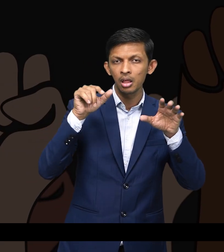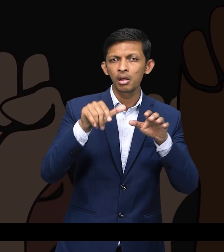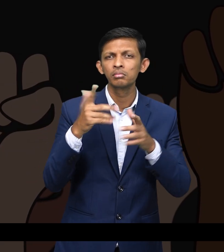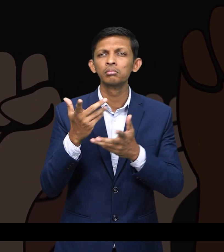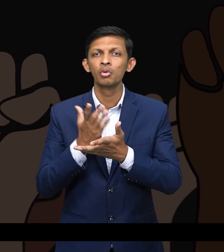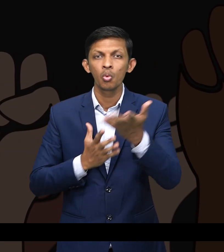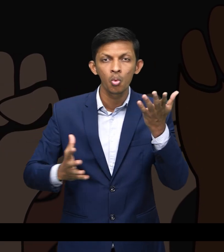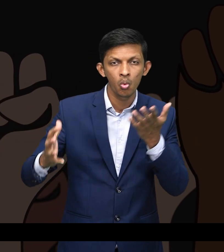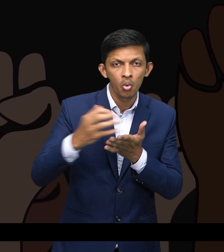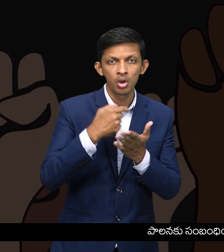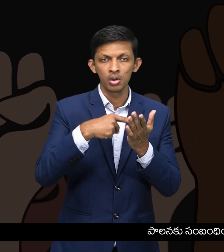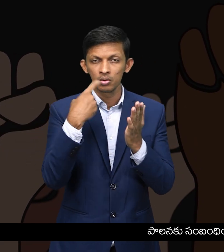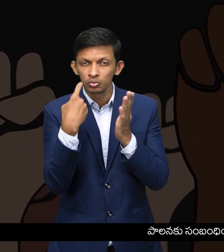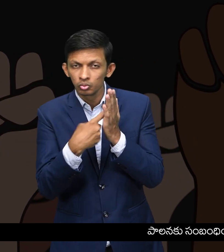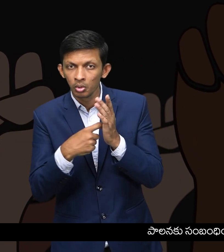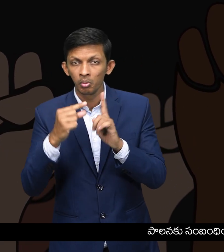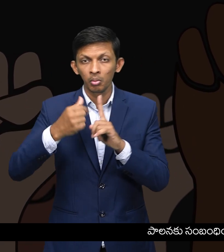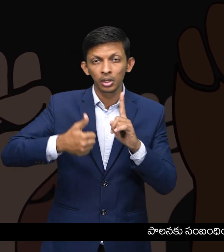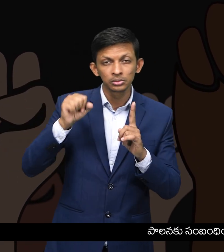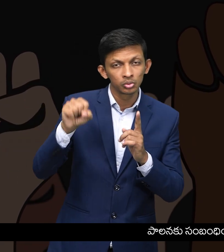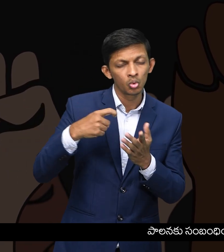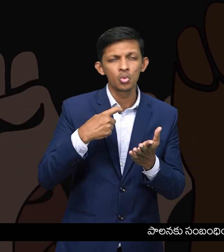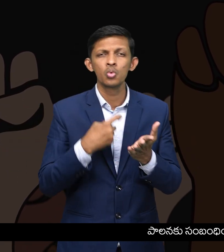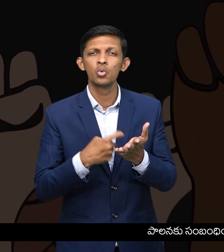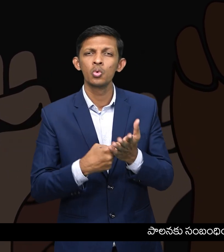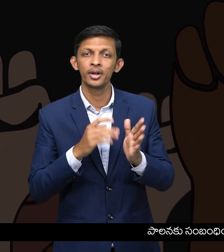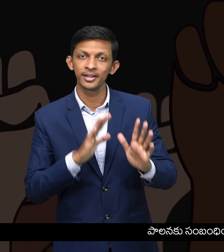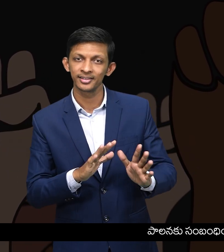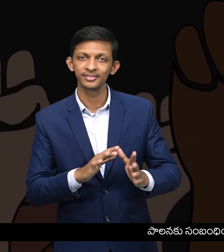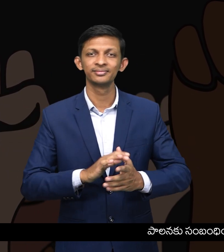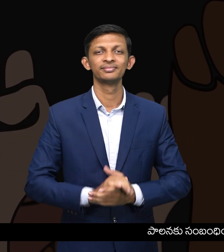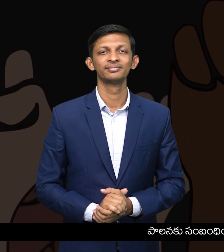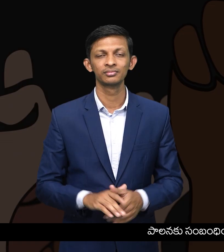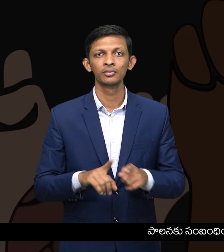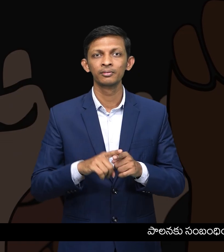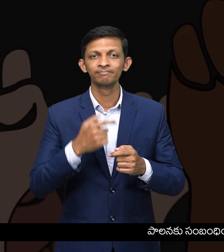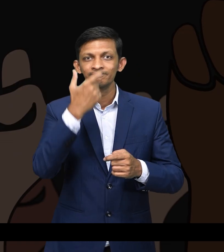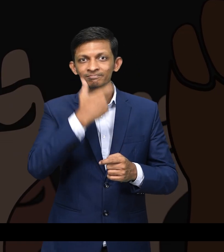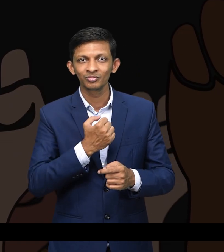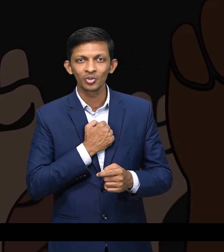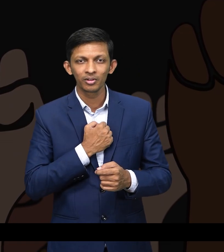రాజ్యాంగం, పాలనకు సంబంధించిన నియమాలు, సూత్రాల సమాహారం.